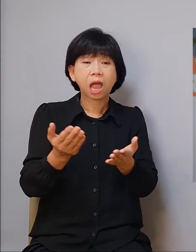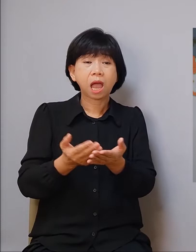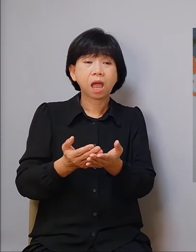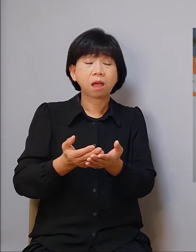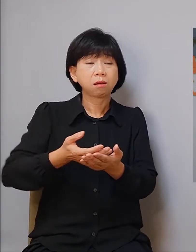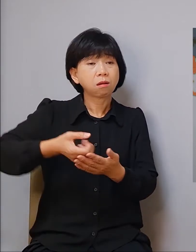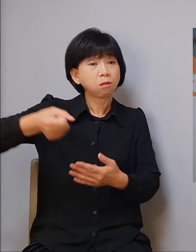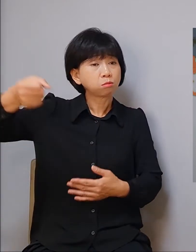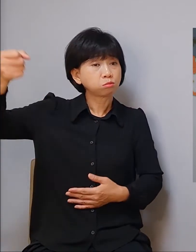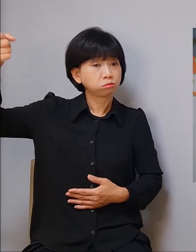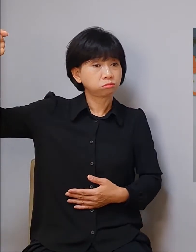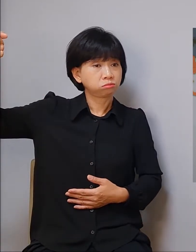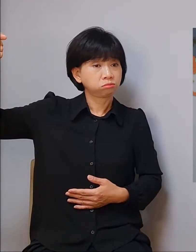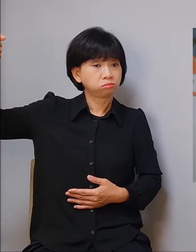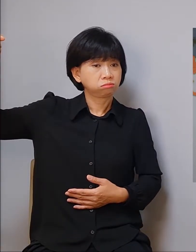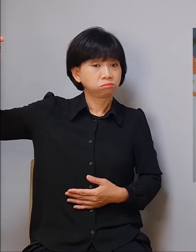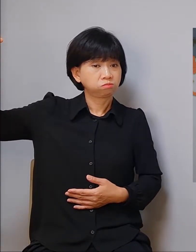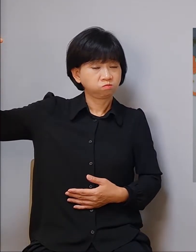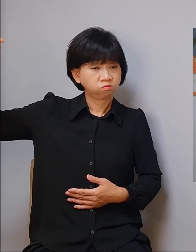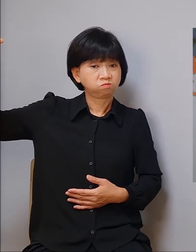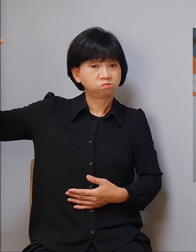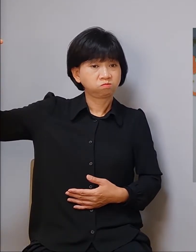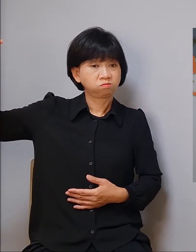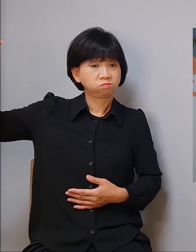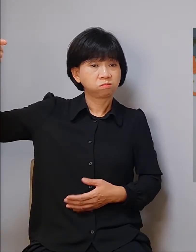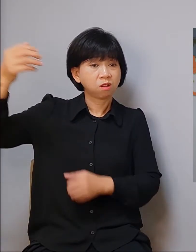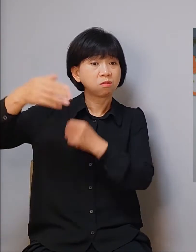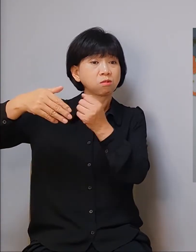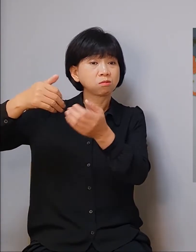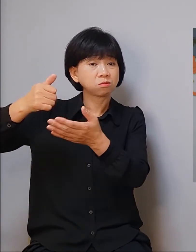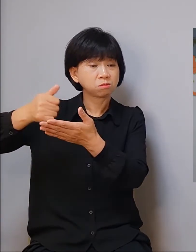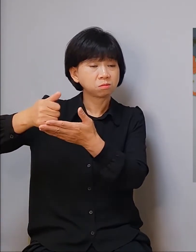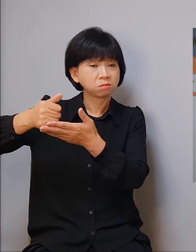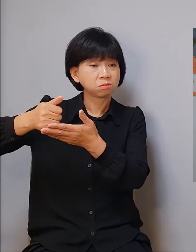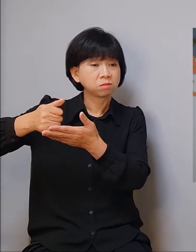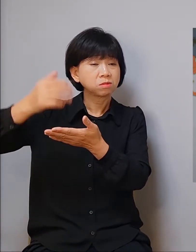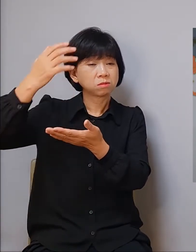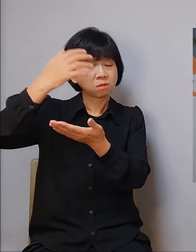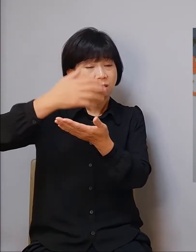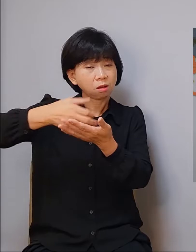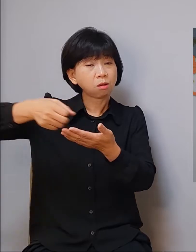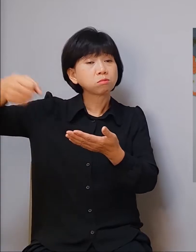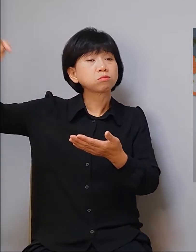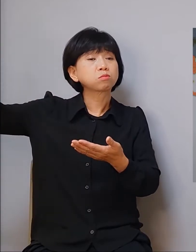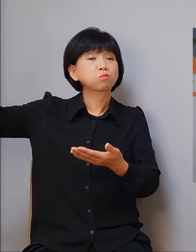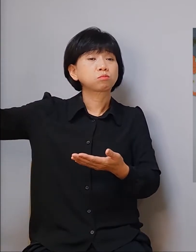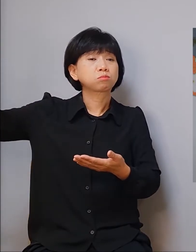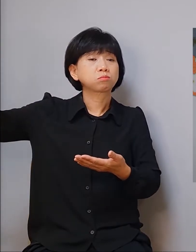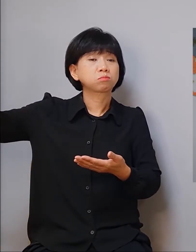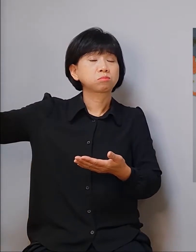가지고 가십니다. 그 비전을 다 제거하신다는 의미입니다.